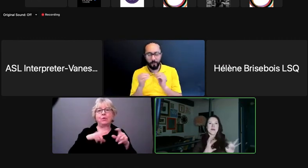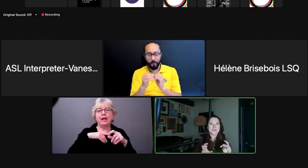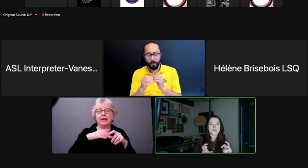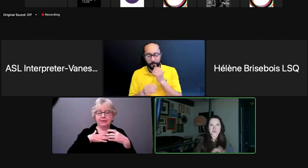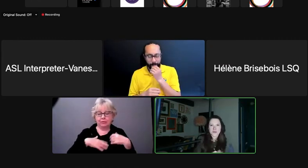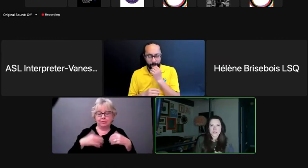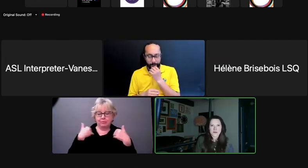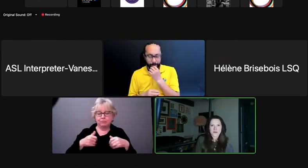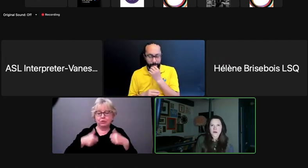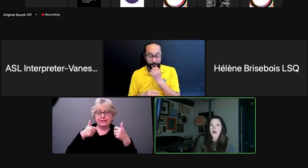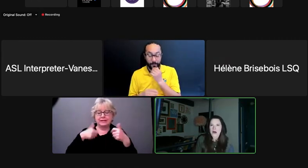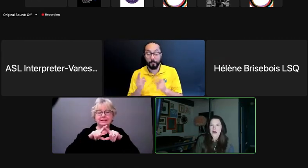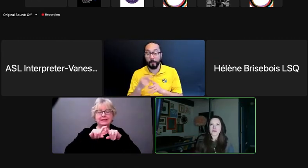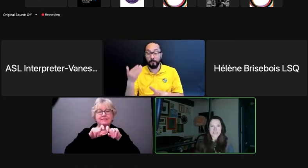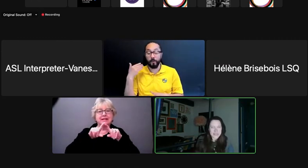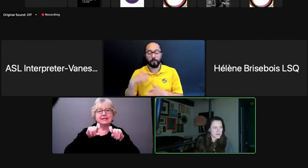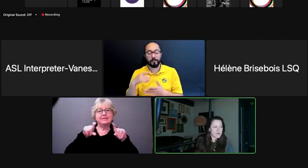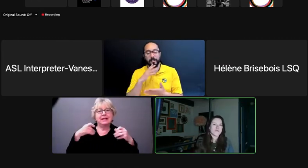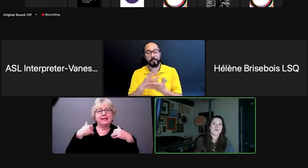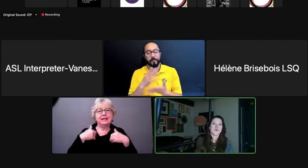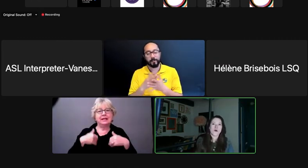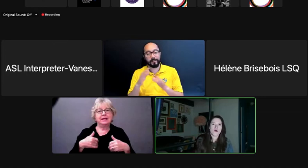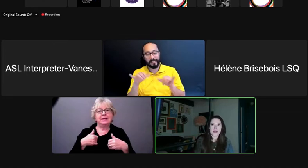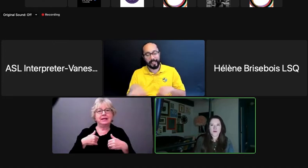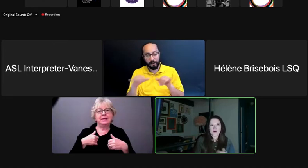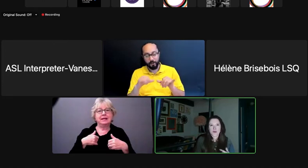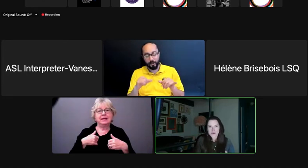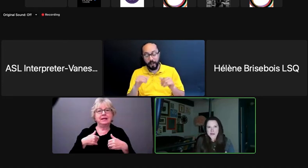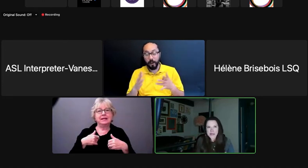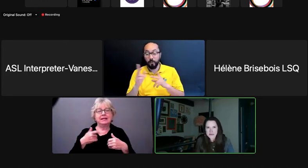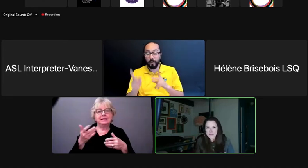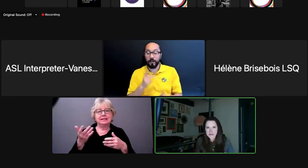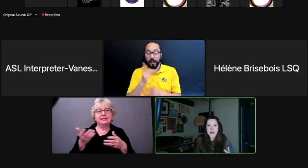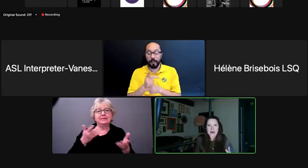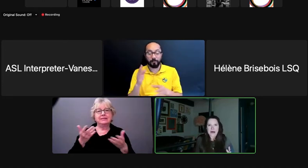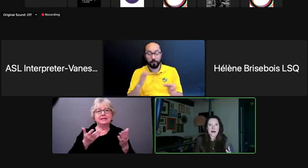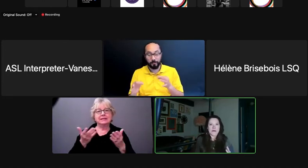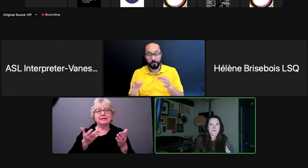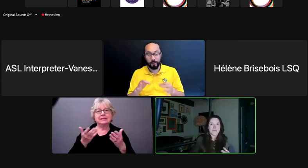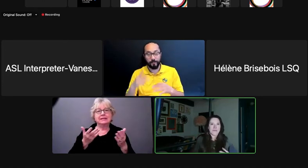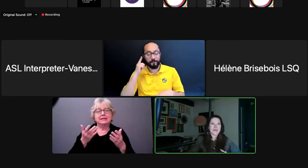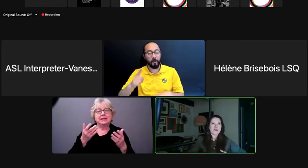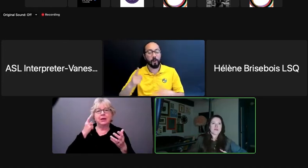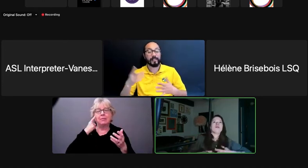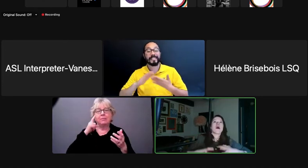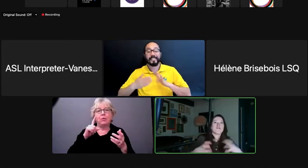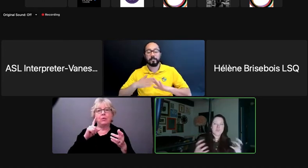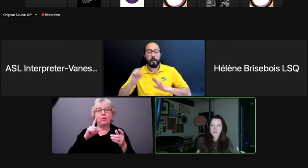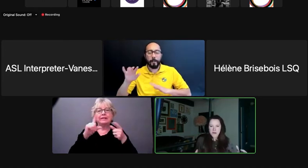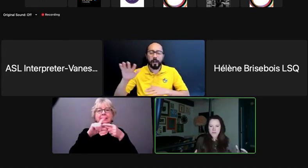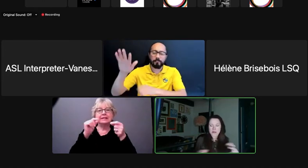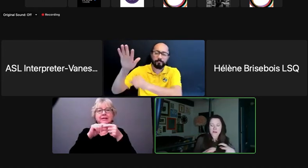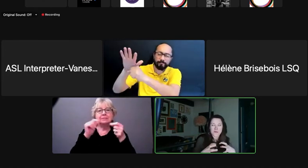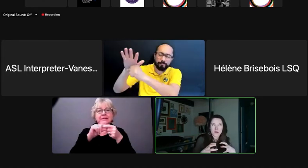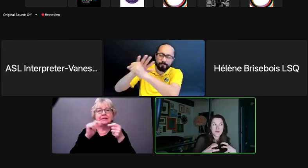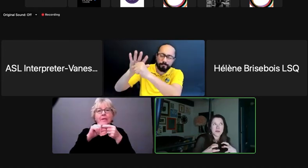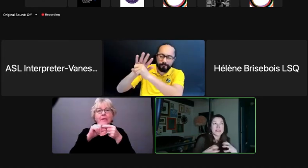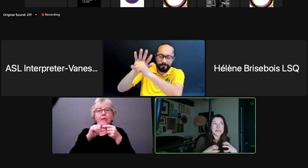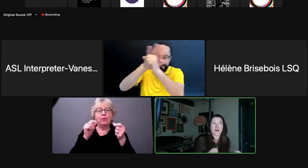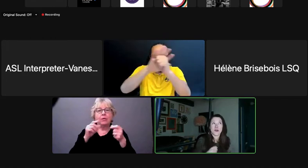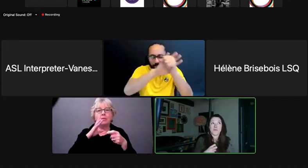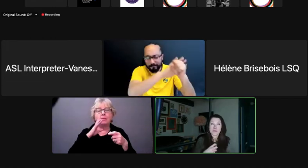et pour ce qui est des méthodes de description ici je pense aux